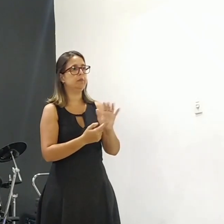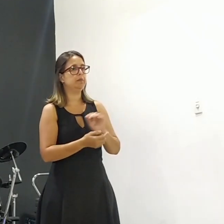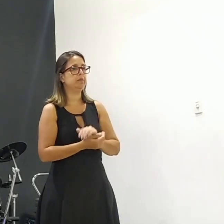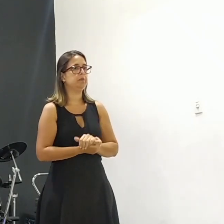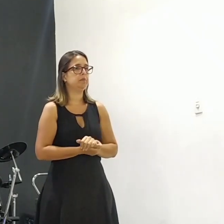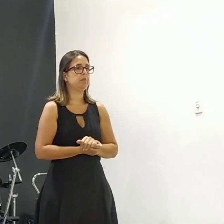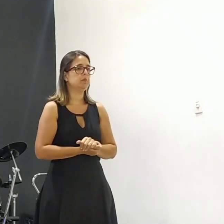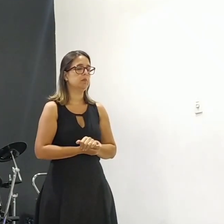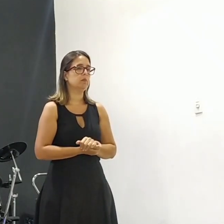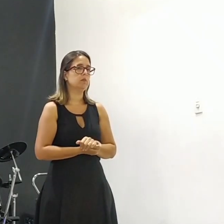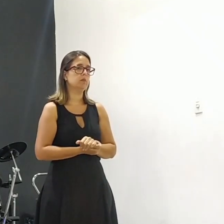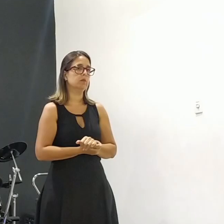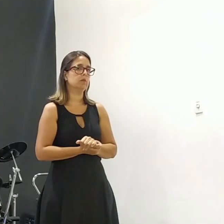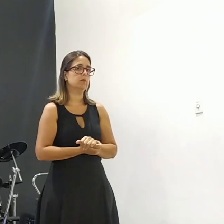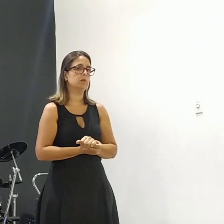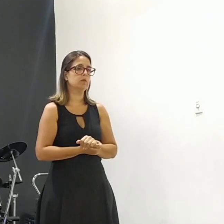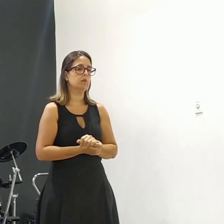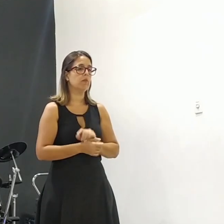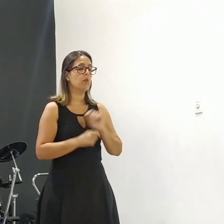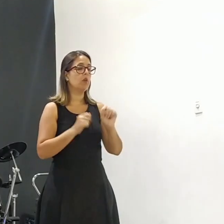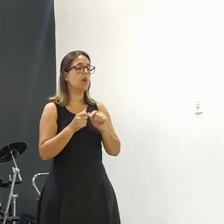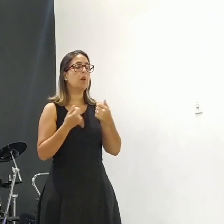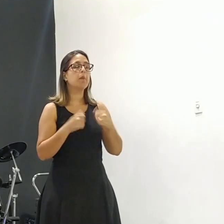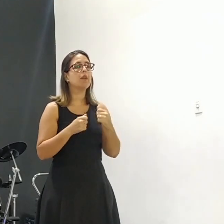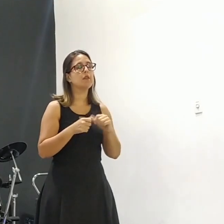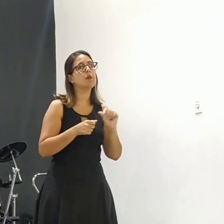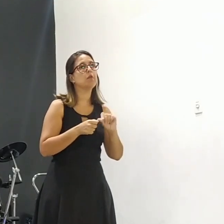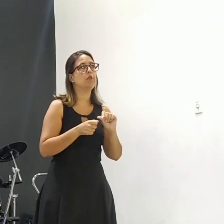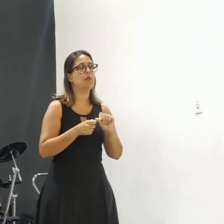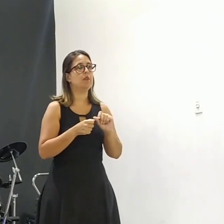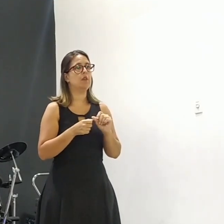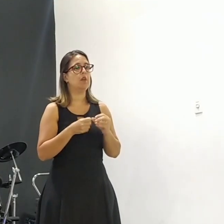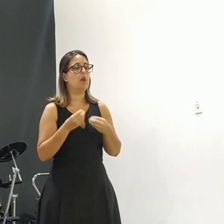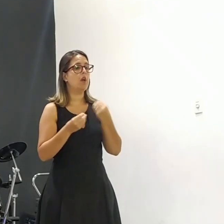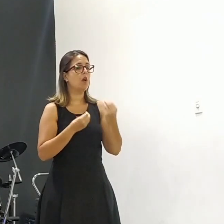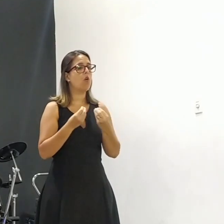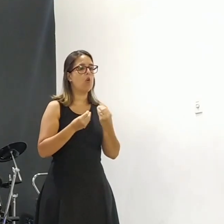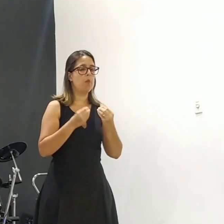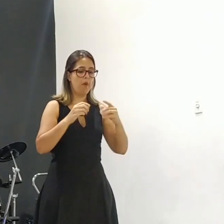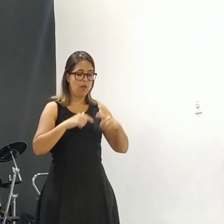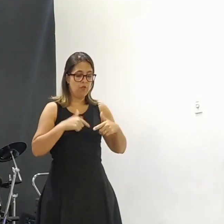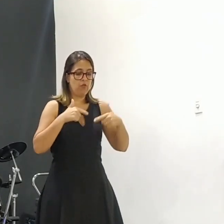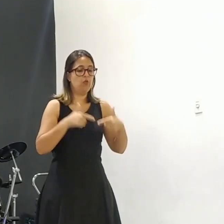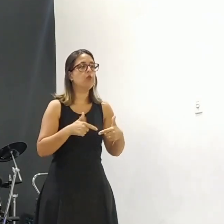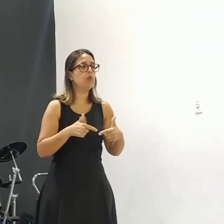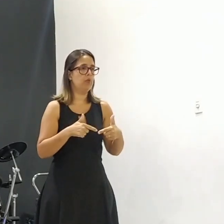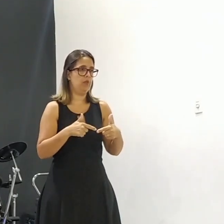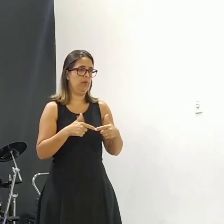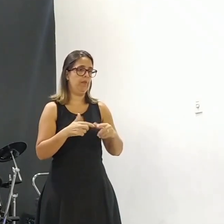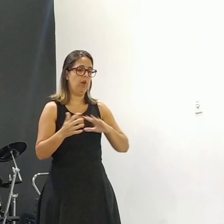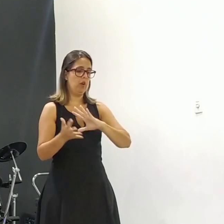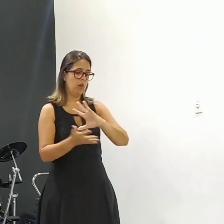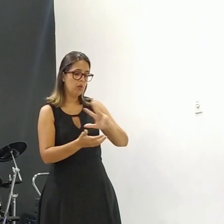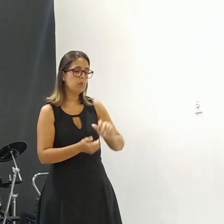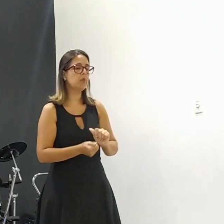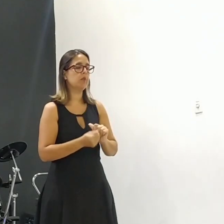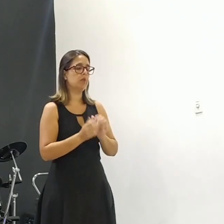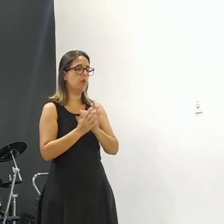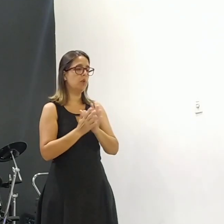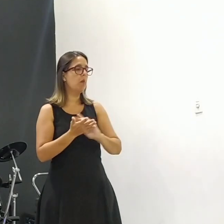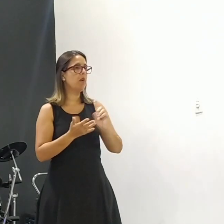mostra que, né, o que nós temos que fazer, como que nós temos que caminhar nessa terra. A palavra de Deus